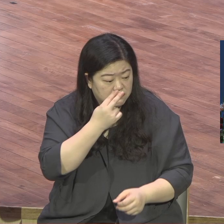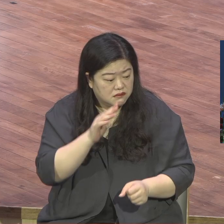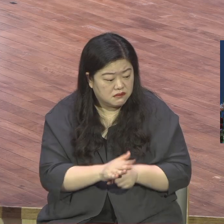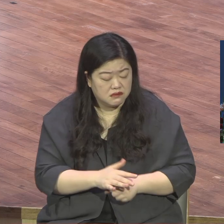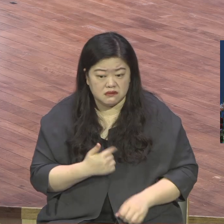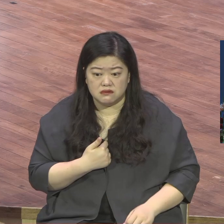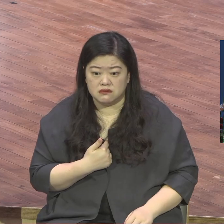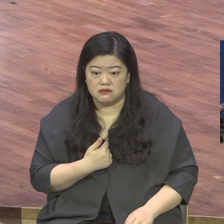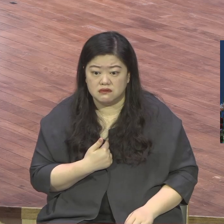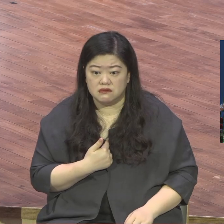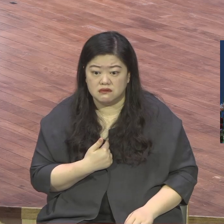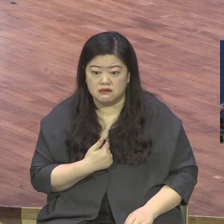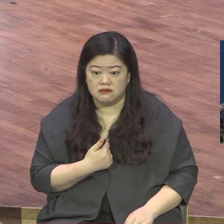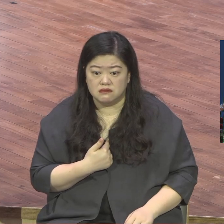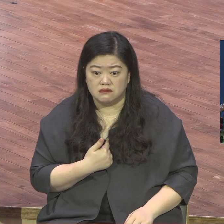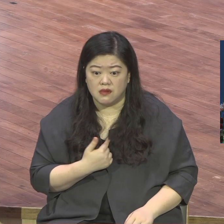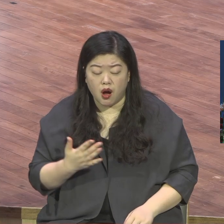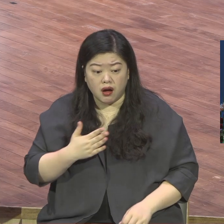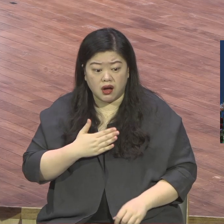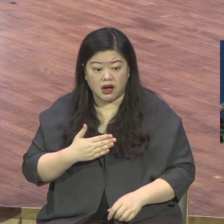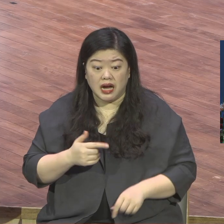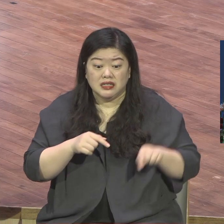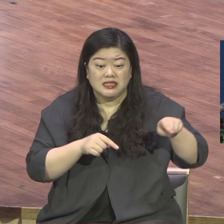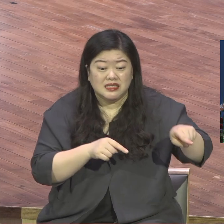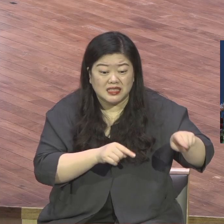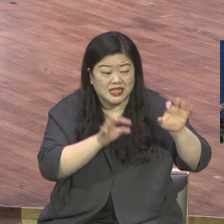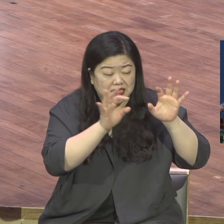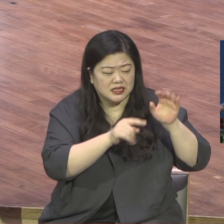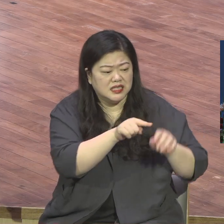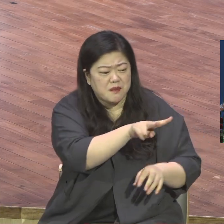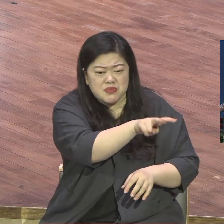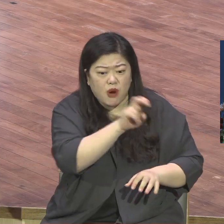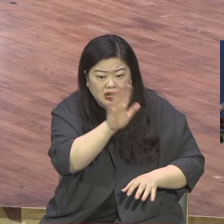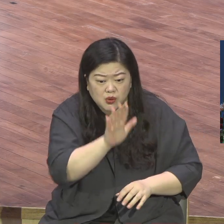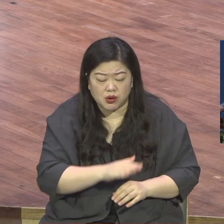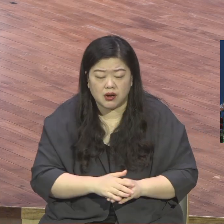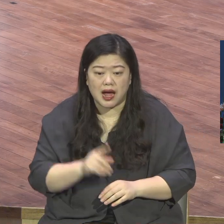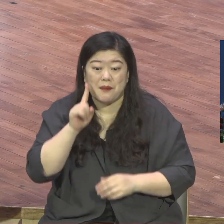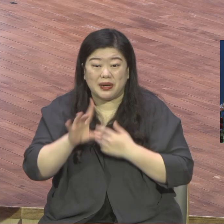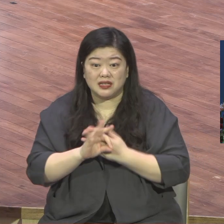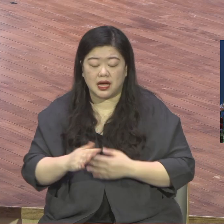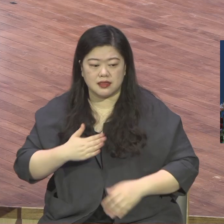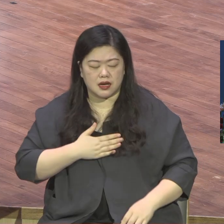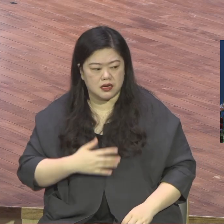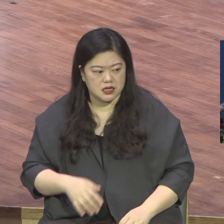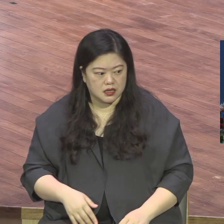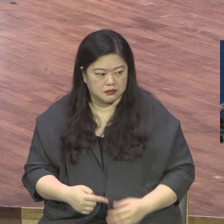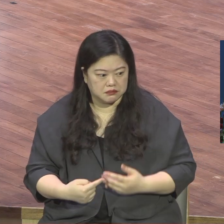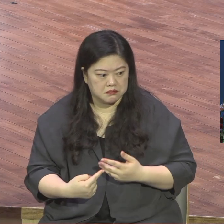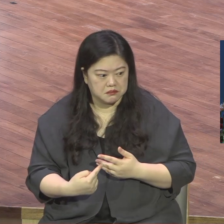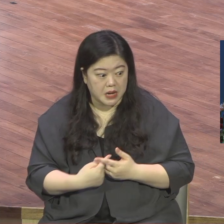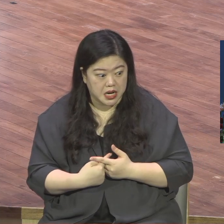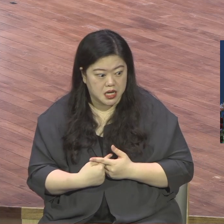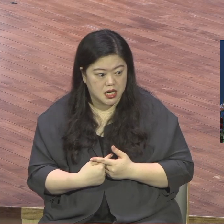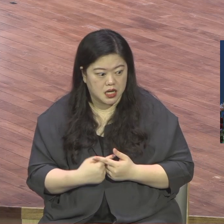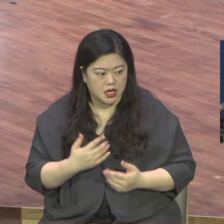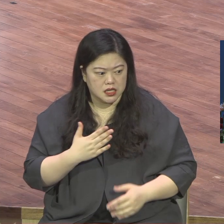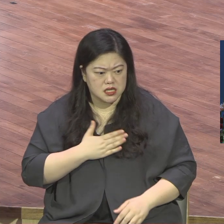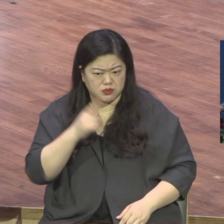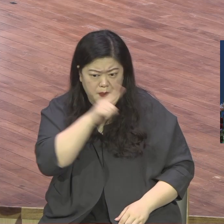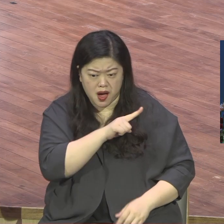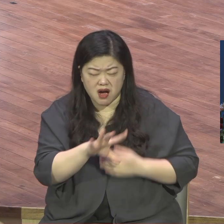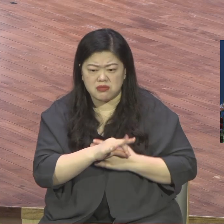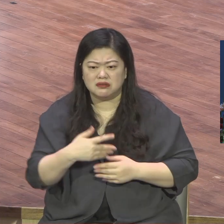몰라서 그런 거지. 저 사람 못돼서 그런 게 아니야. 내가 만약에요 기분 나빴다면 내 사기꾼이요. 그렇죠? 도둑놈이 들키고 도둑놈